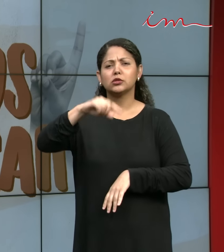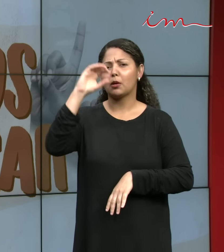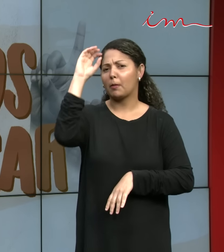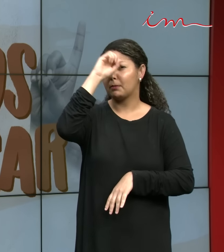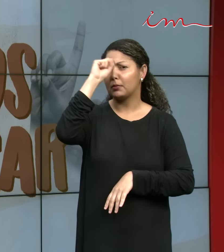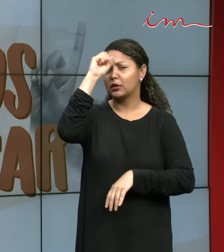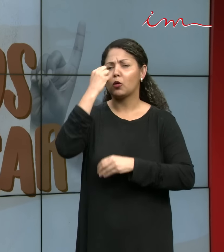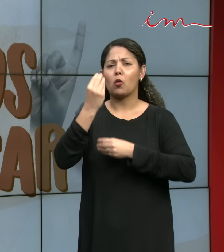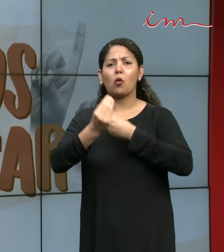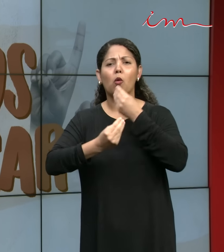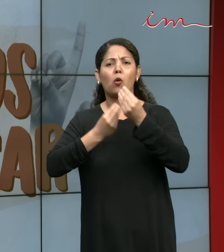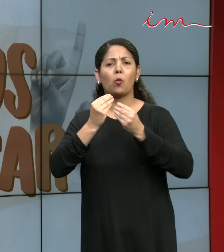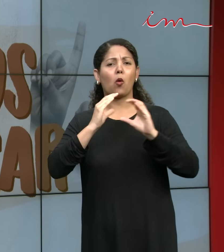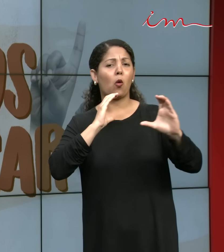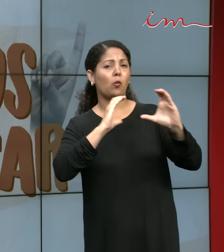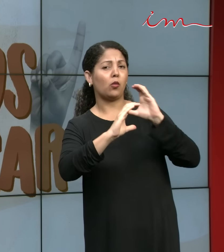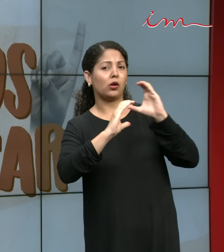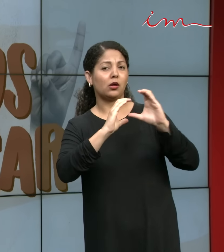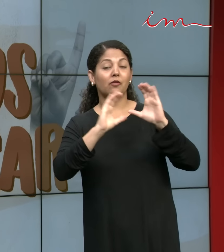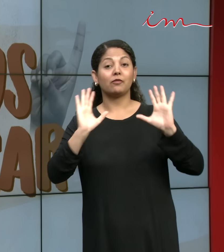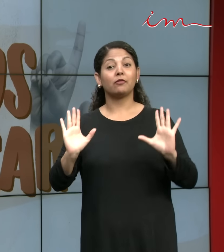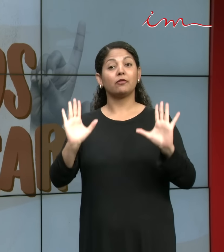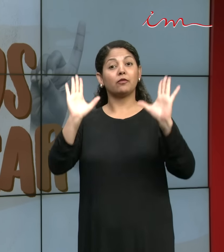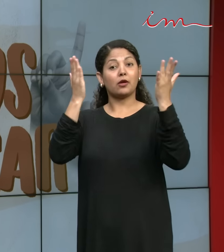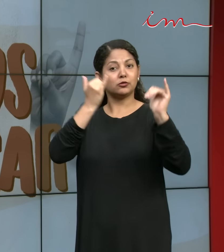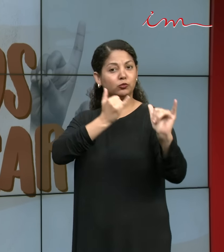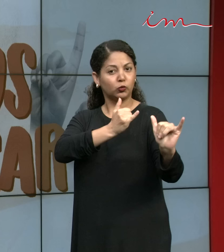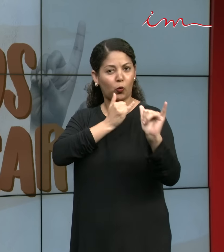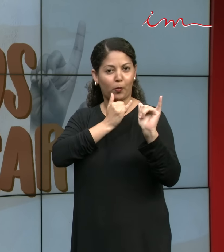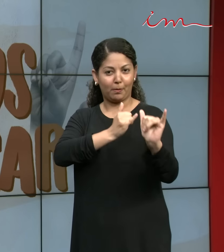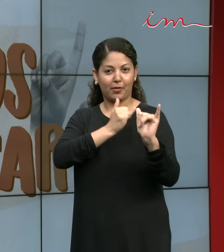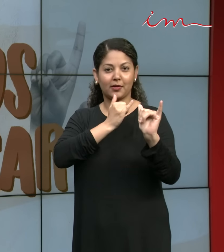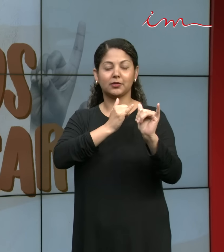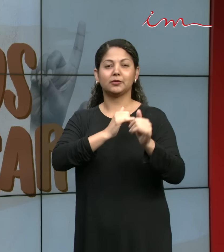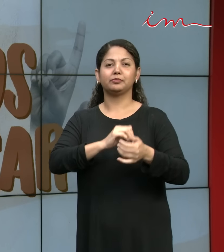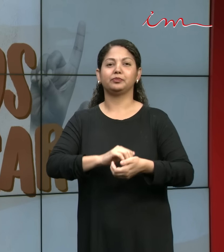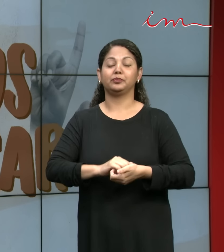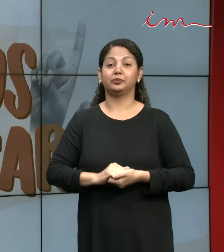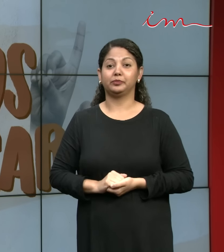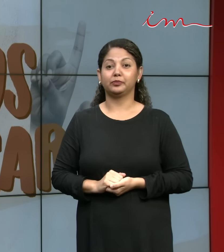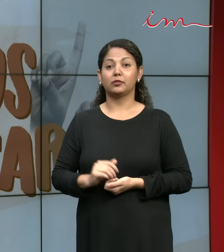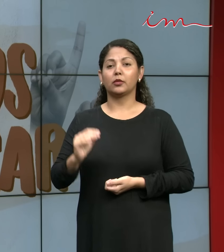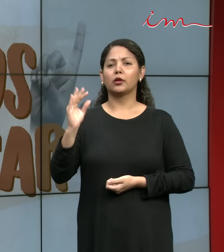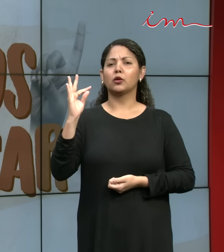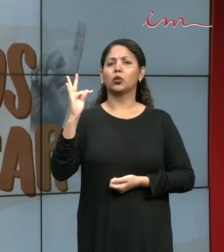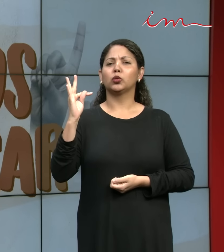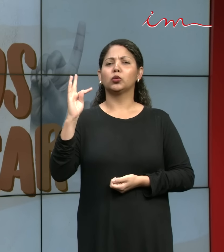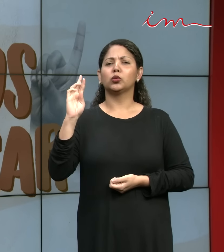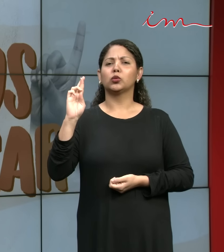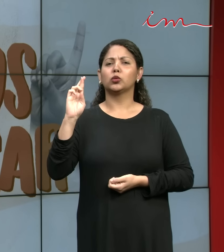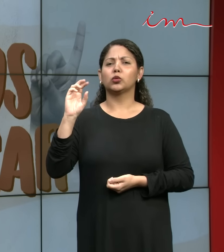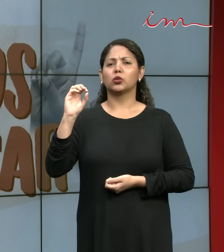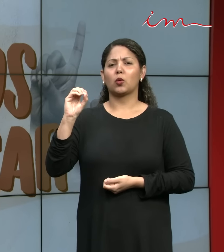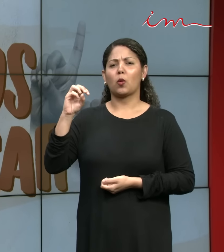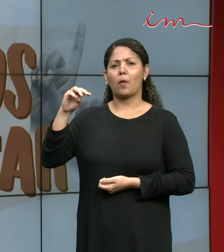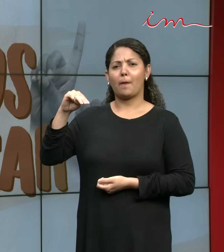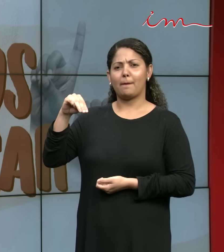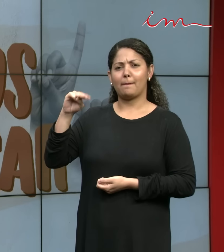Hoje nós iremos ensinar a vocês alguns sinais para vocês se comunicarem e convidarem os surdos para trombetas e festas.